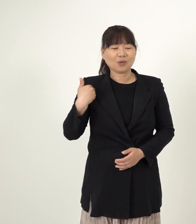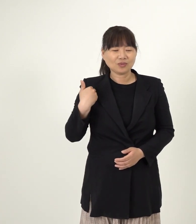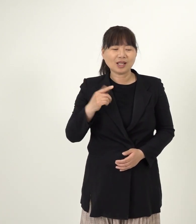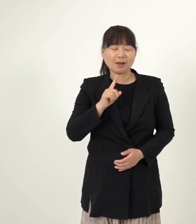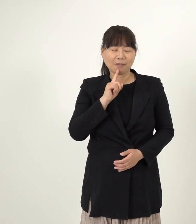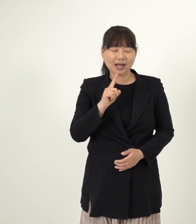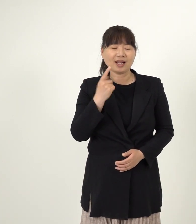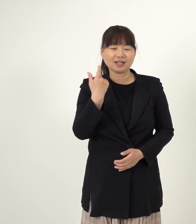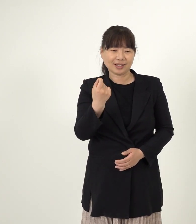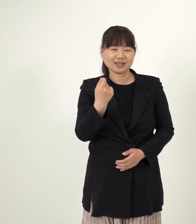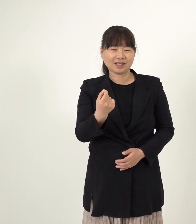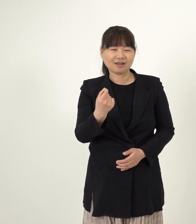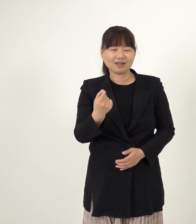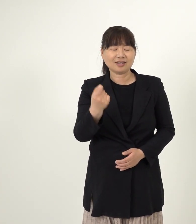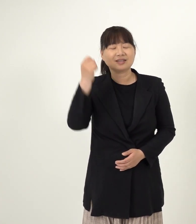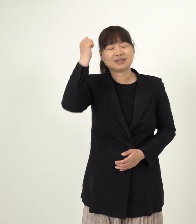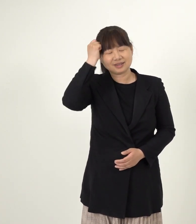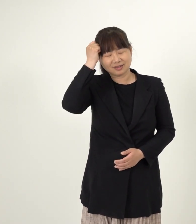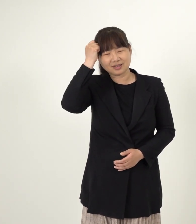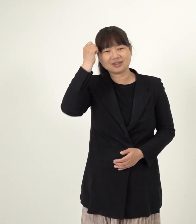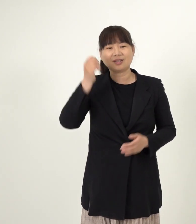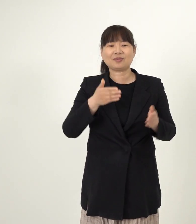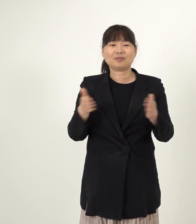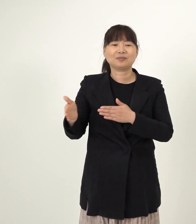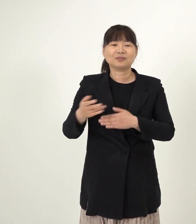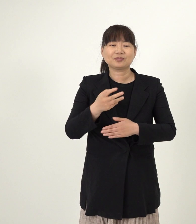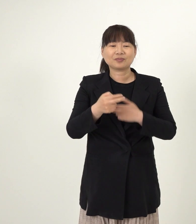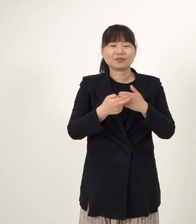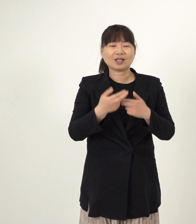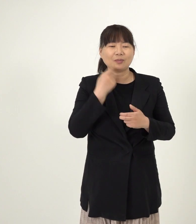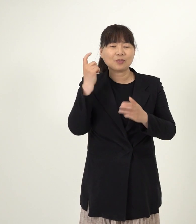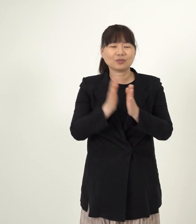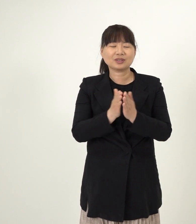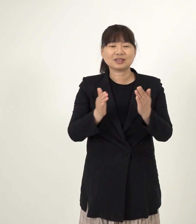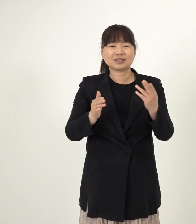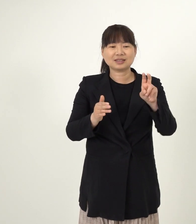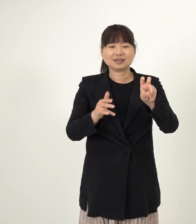그리고 누가복음 22장을 다시 띄워주세요.